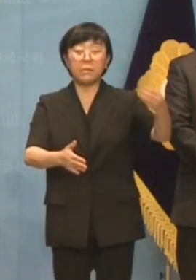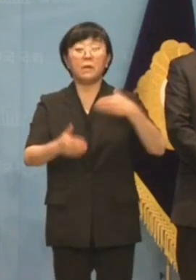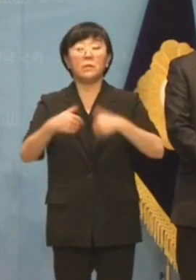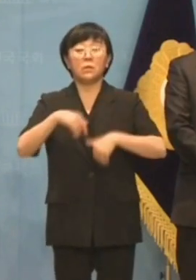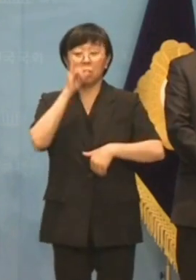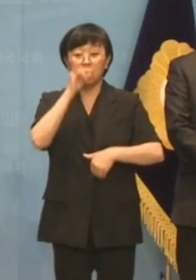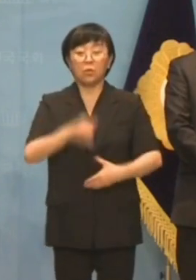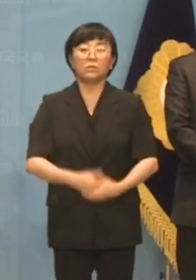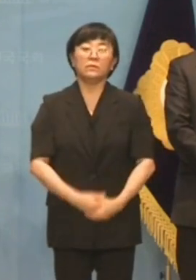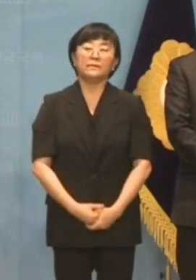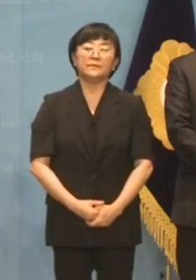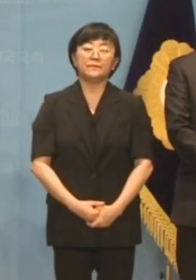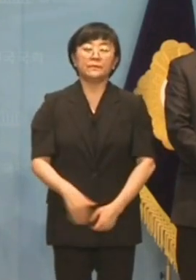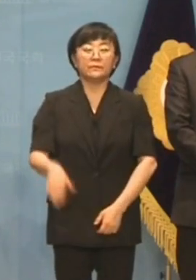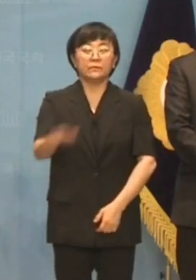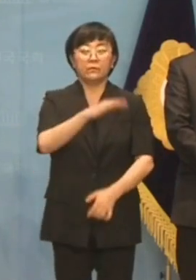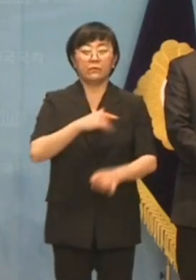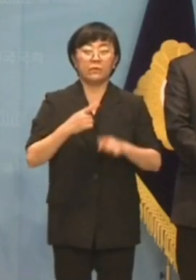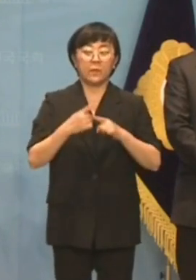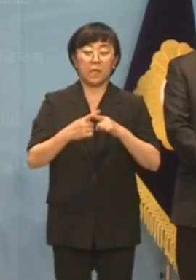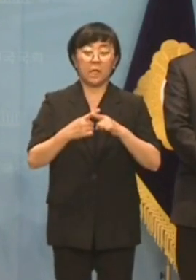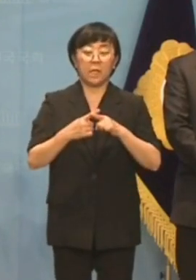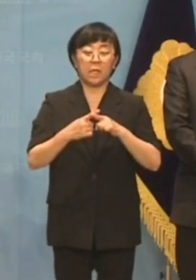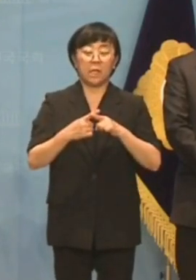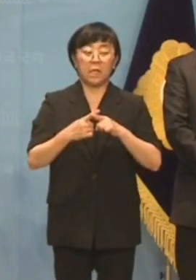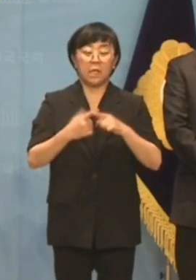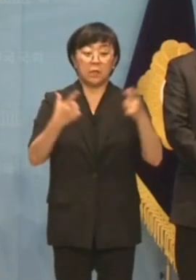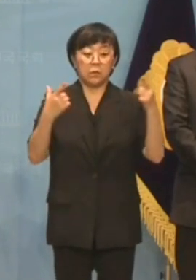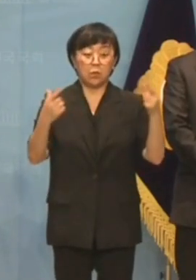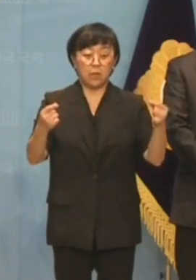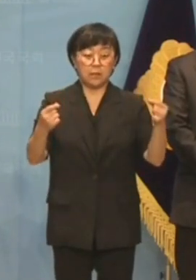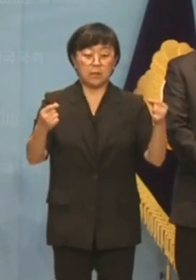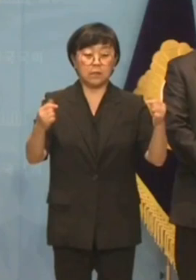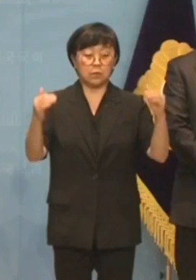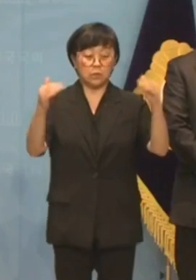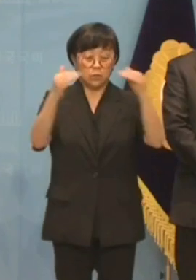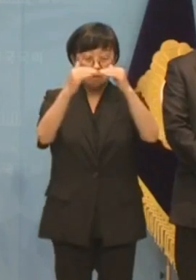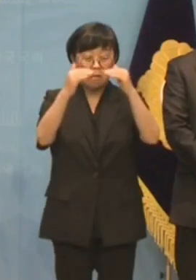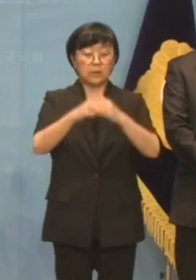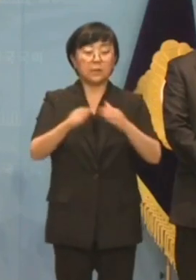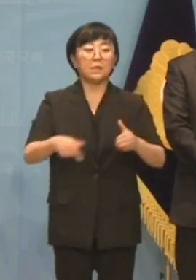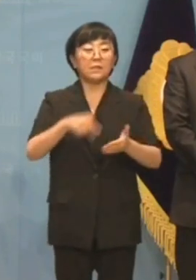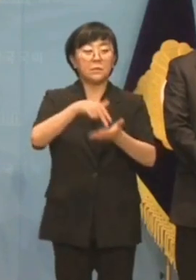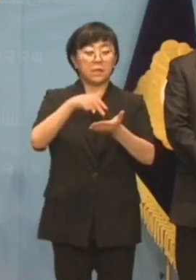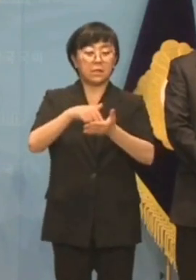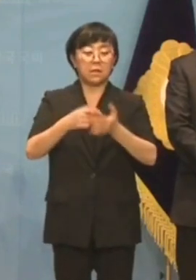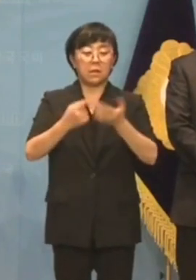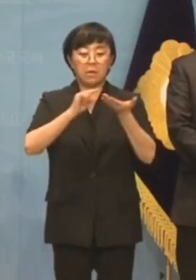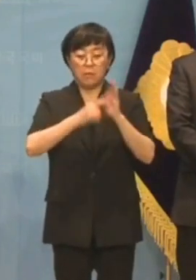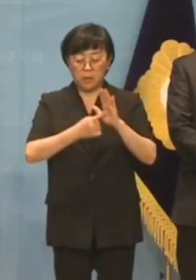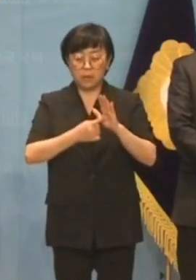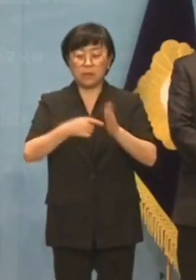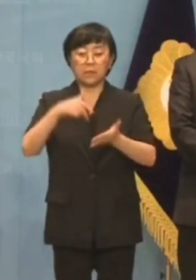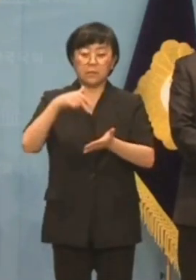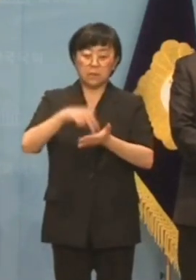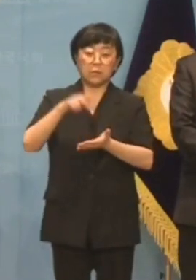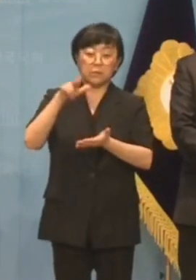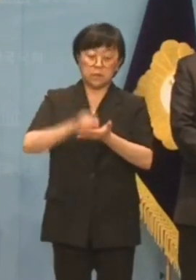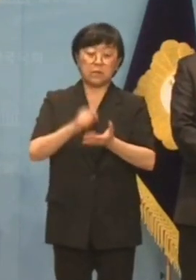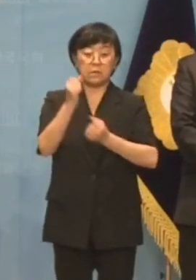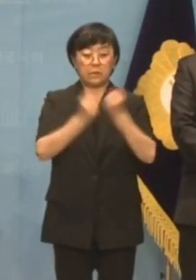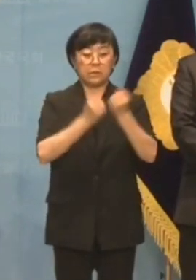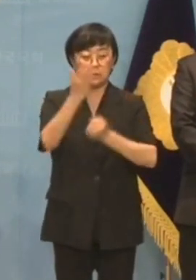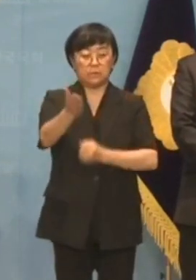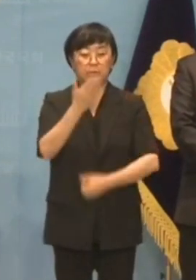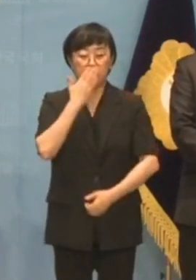부분이고, 우리도 이것이 동등한 입장에서의 주권국가라면 확실하게 밝혀야 될 그런 문제다 이렇게 말씀드릴